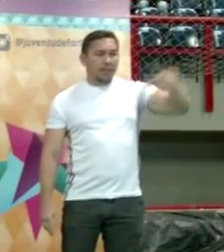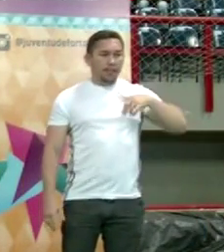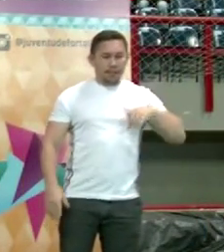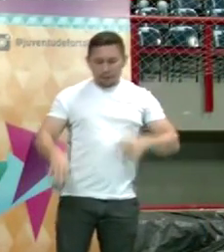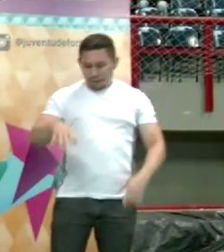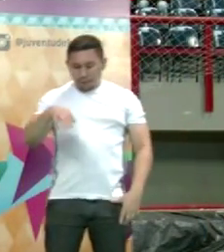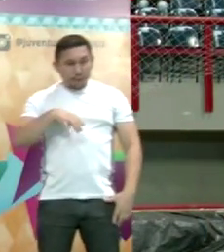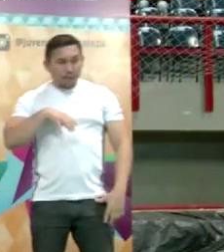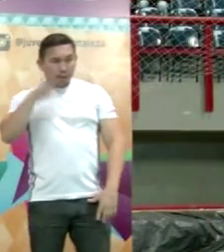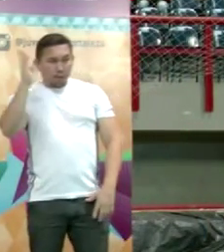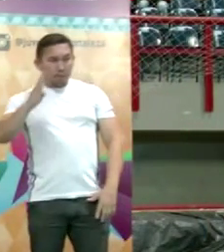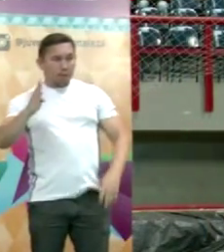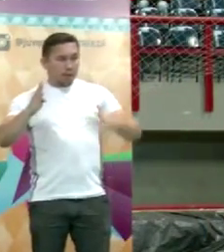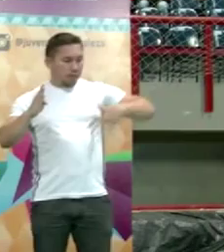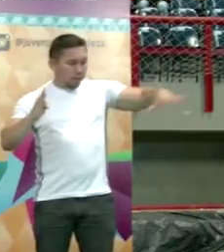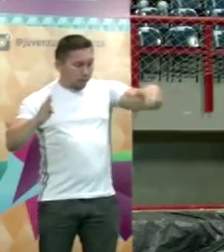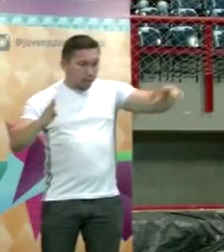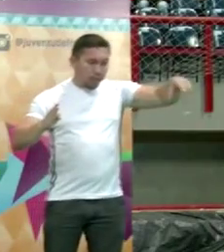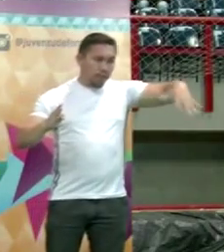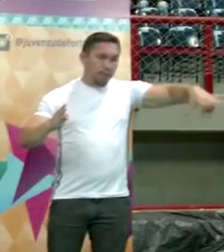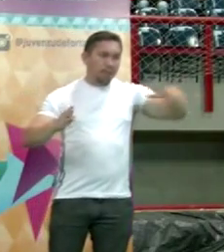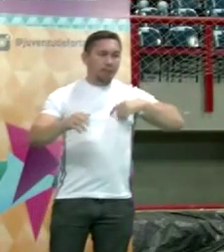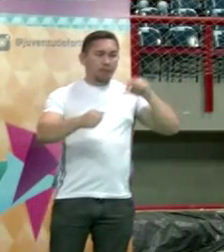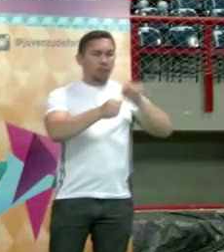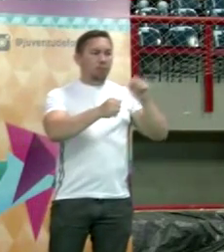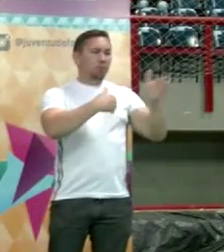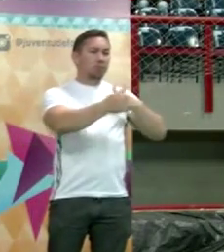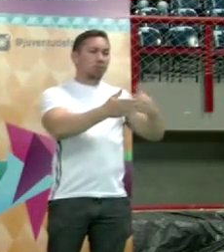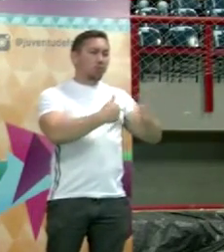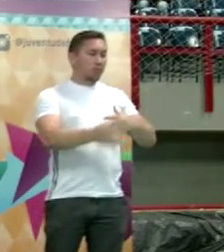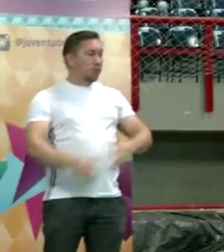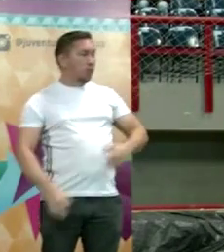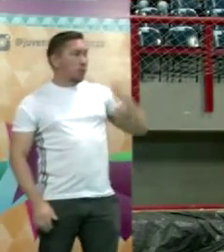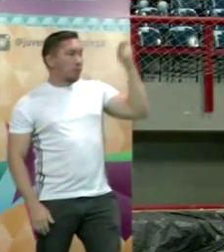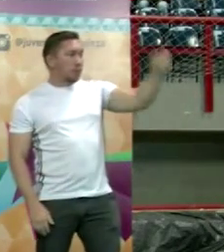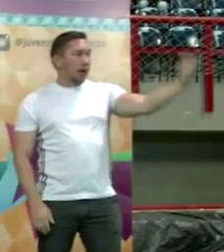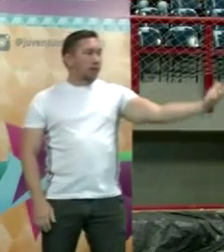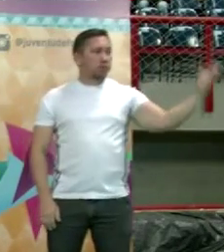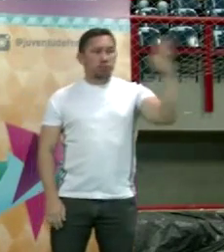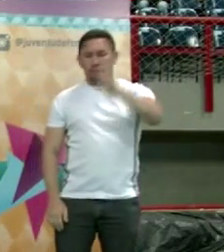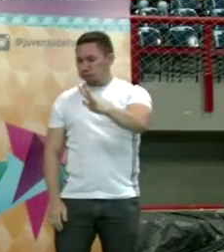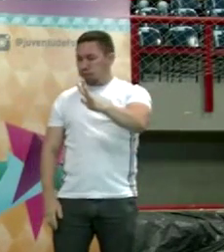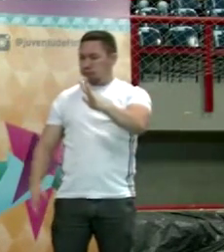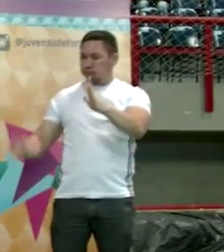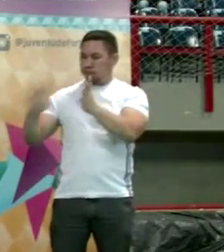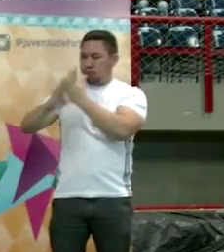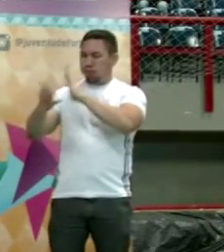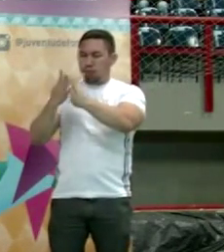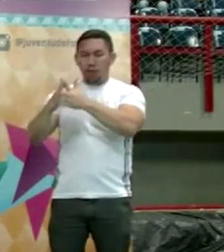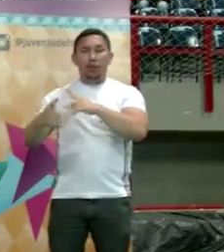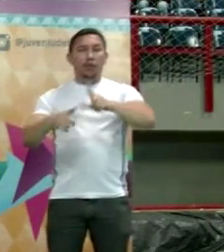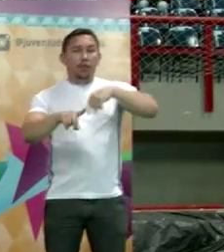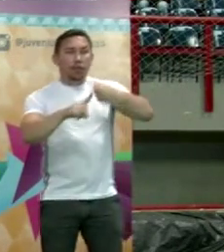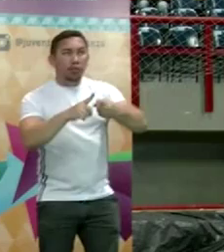Mercenários são pessoas que fazem qualquer coisa por dinheiro. Inclusive, vamos lá,